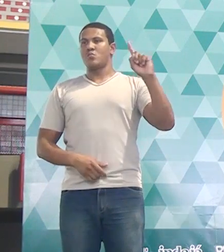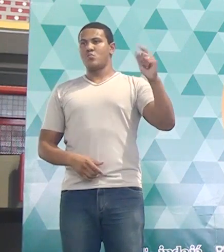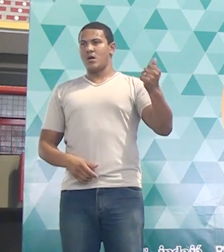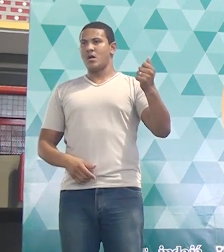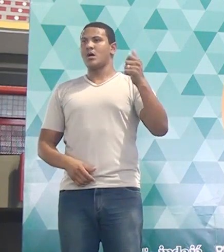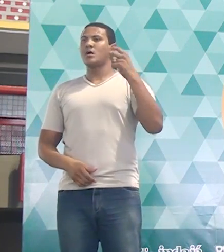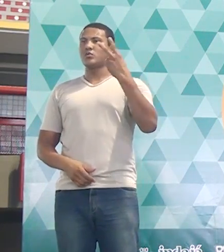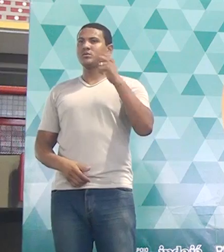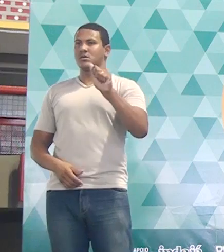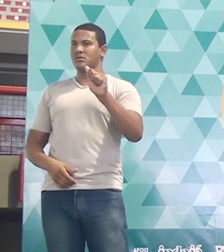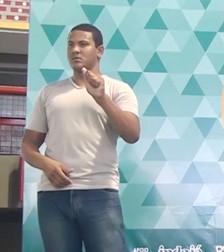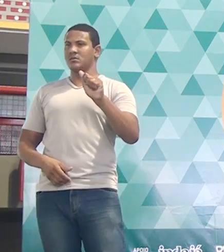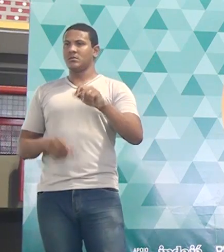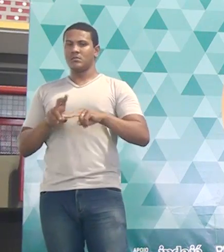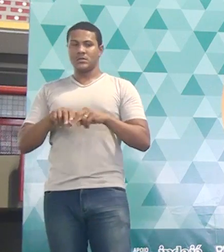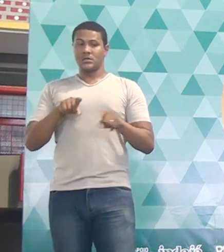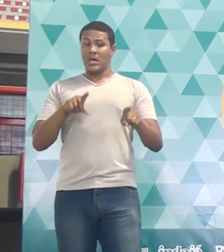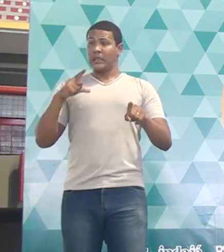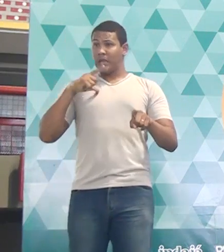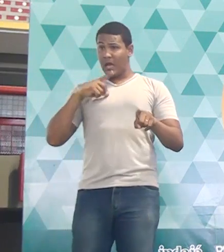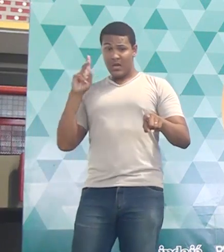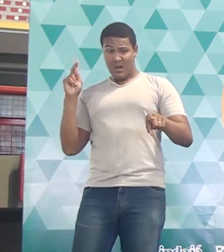hidroxila não é da família 1A nem 2A.